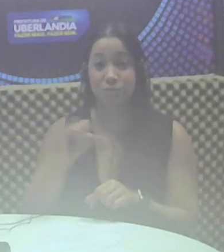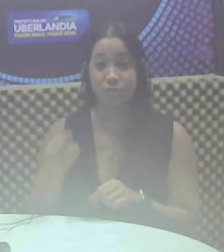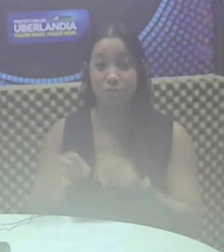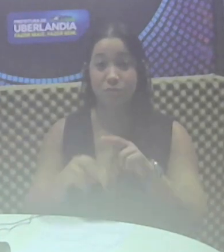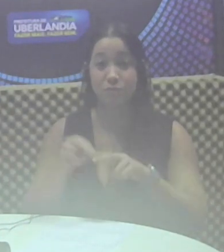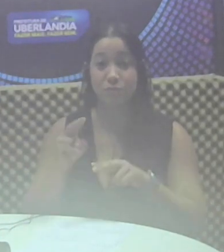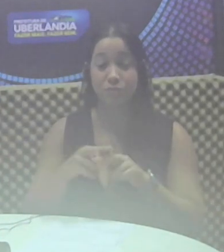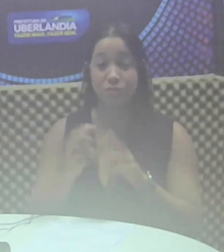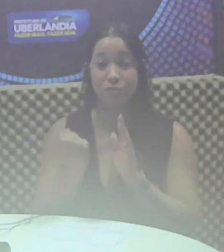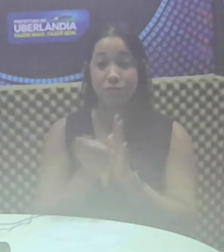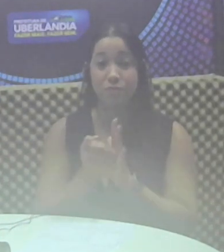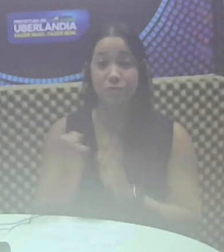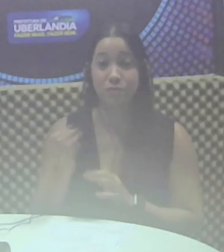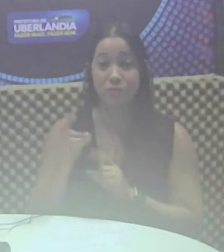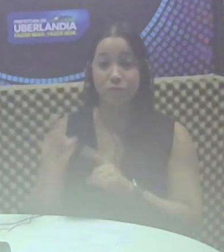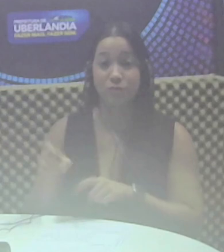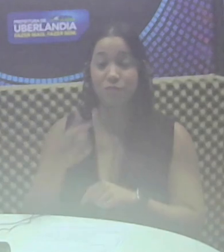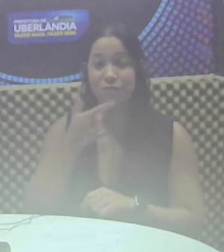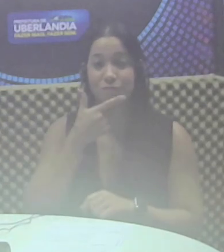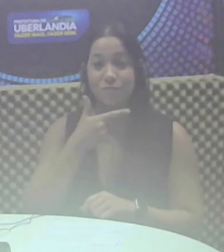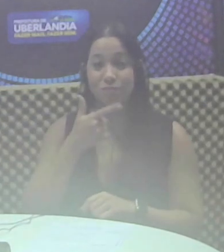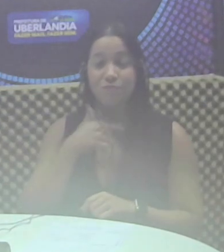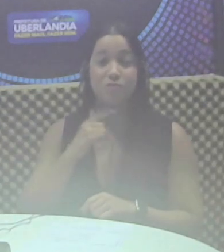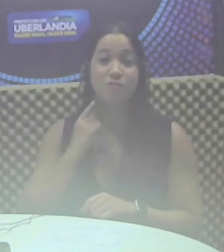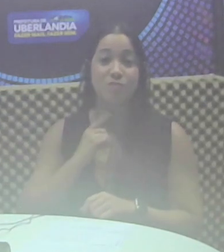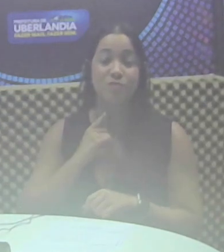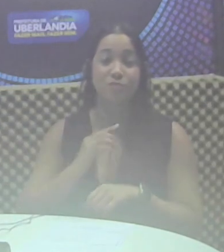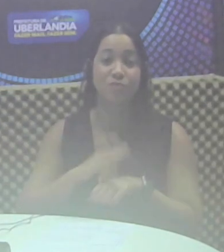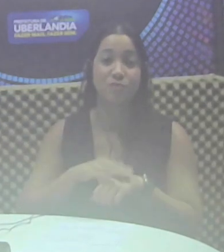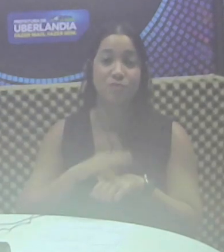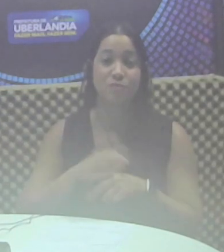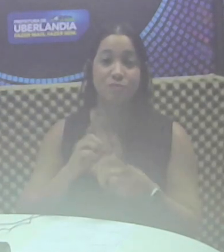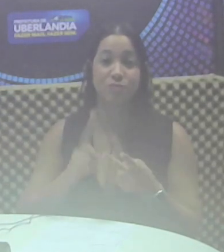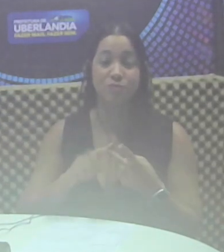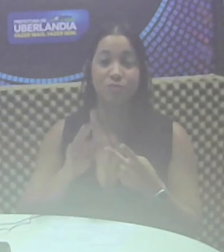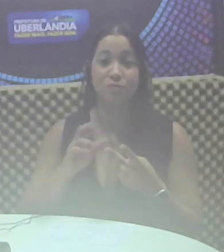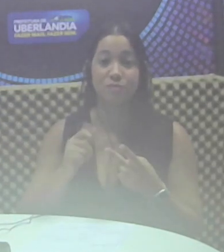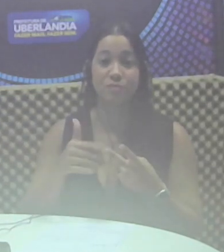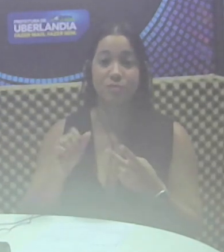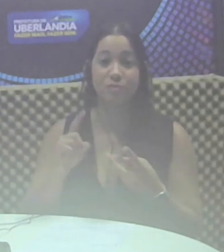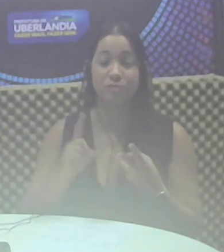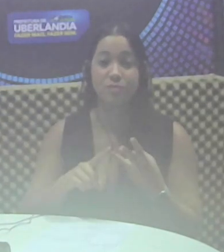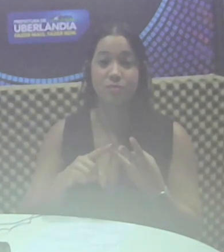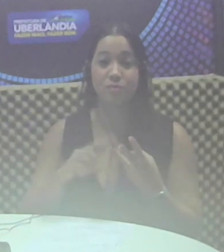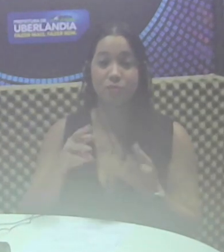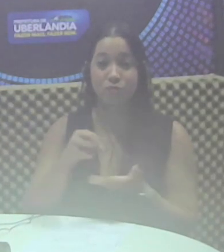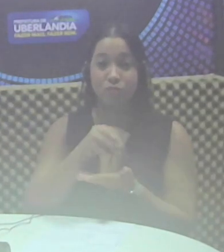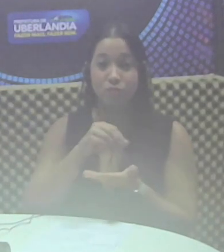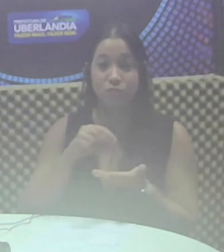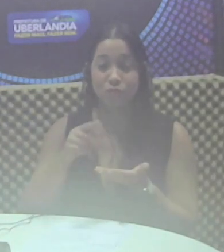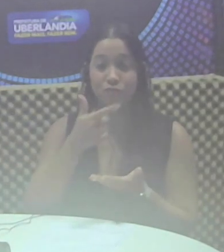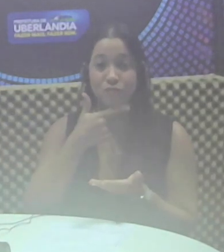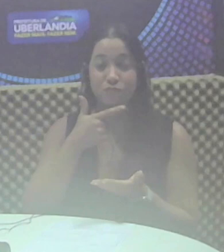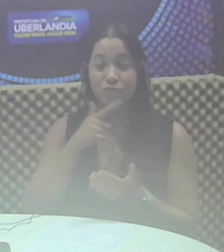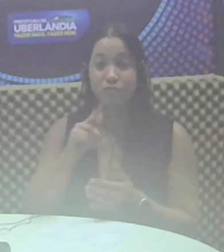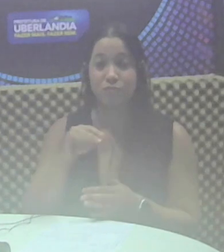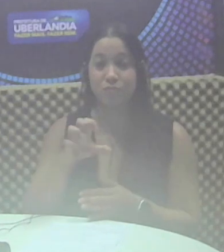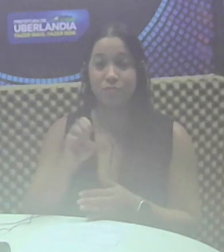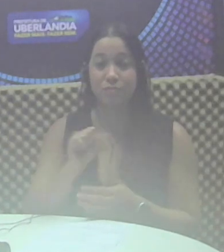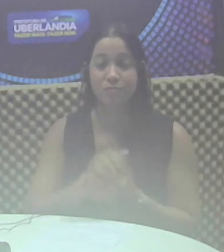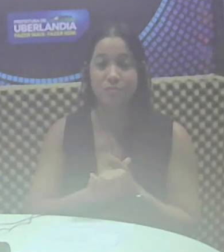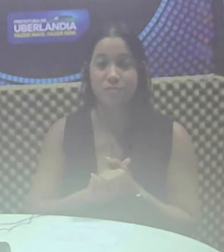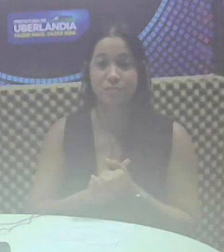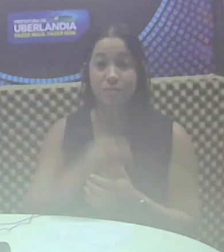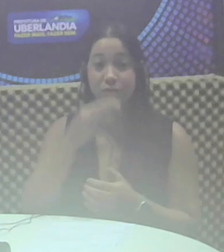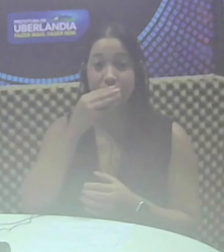selo Novo Agro aos queijos Minas Artesanal, Frescal e Frescal Temperado da Queijaria Gomes, ao mel